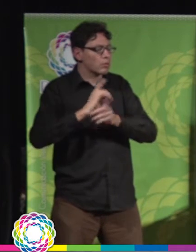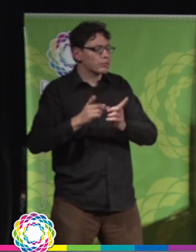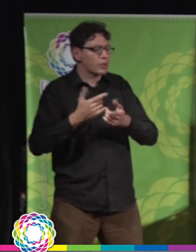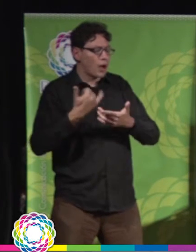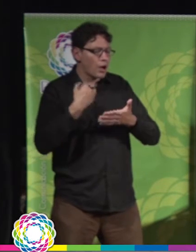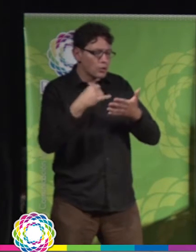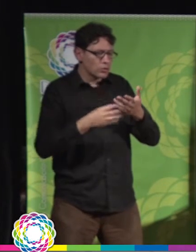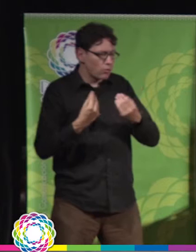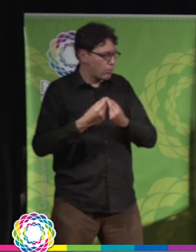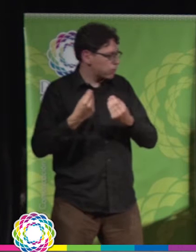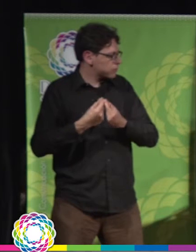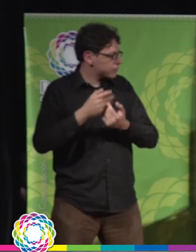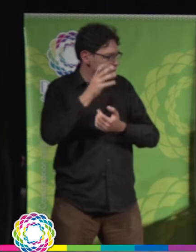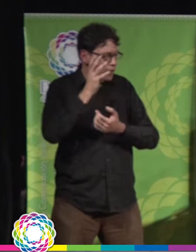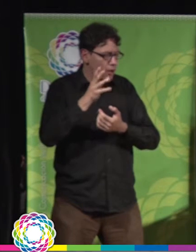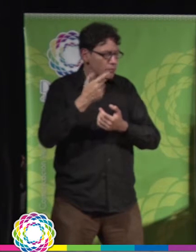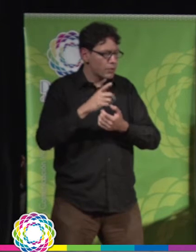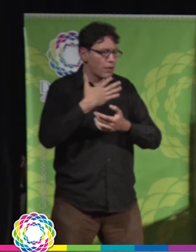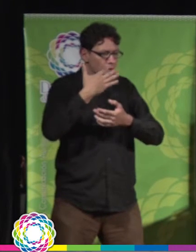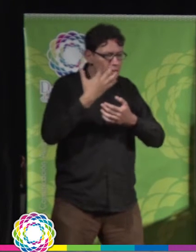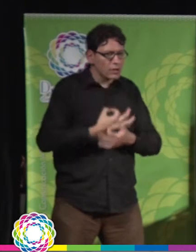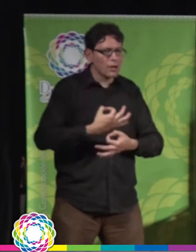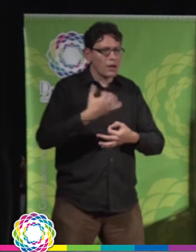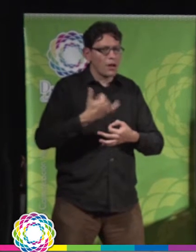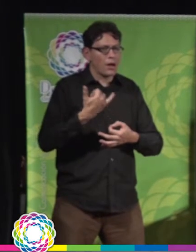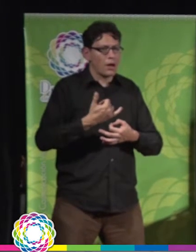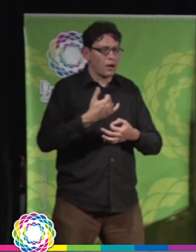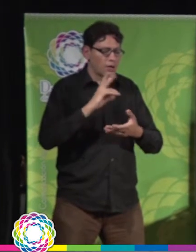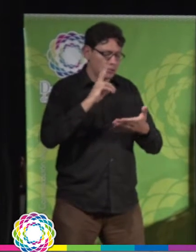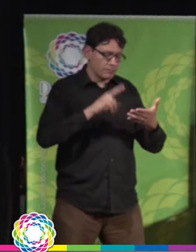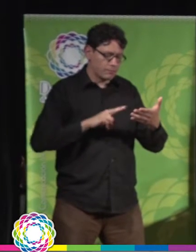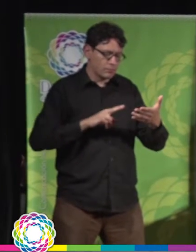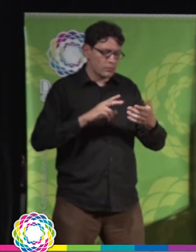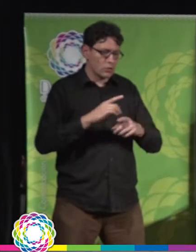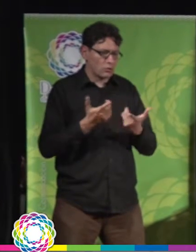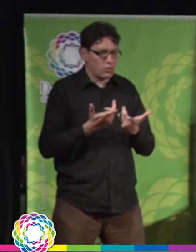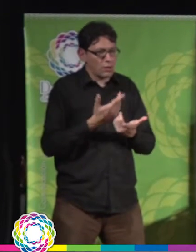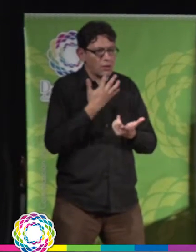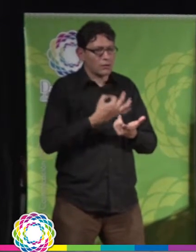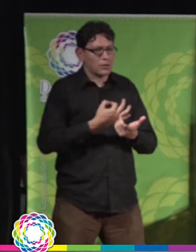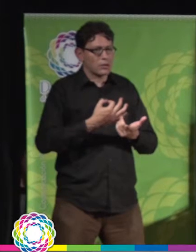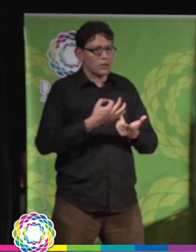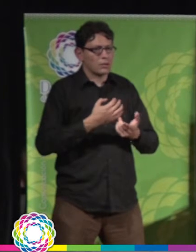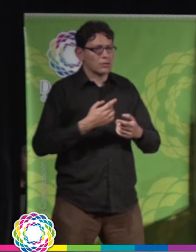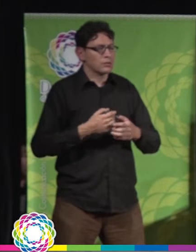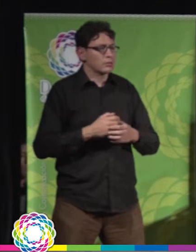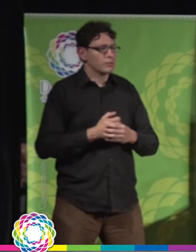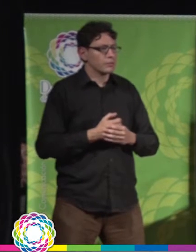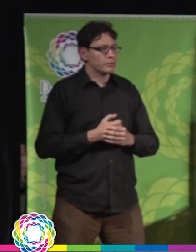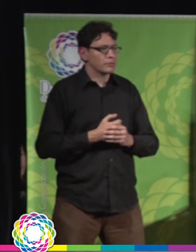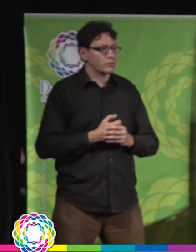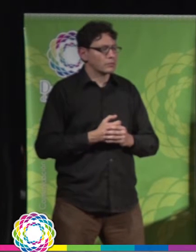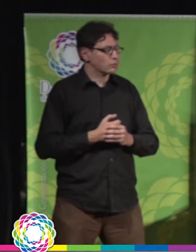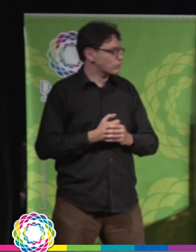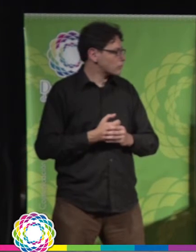ausentismo cuando las estadísticas serias hechas en la materia no muestran eso, por el contrario, ¿sí? Ni hablar de